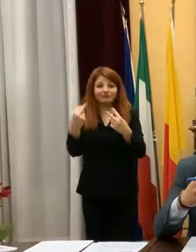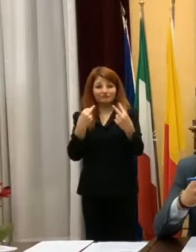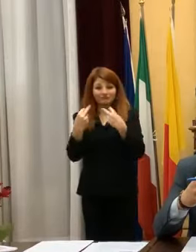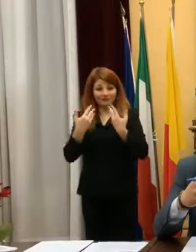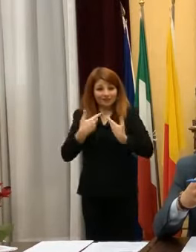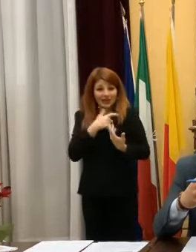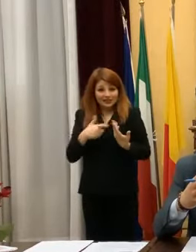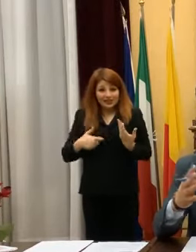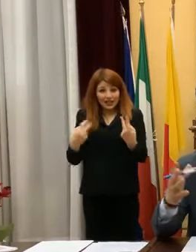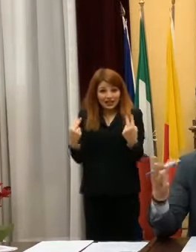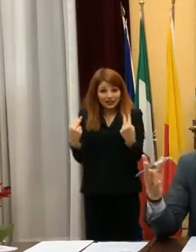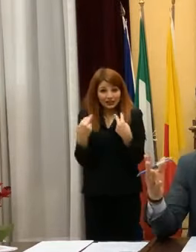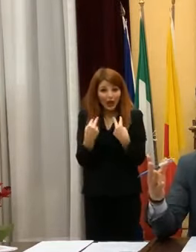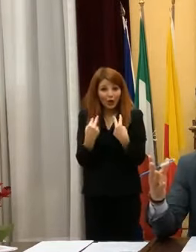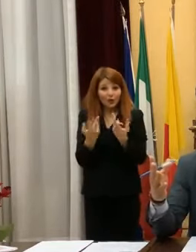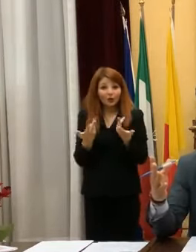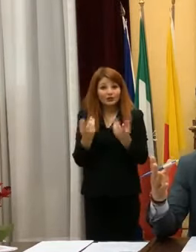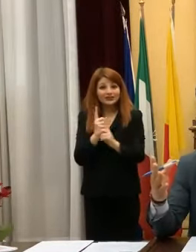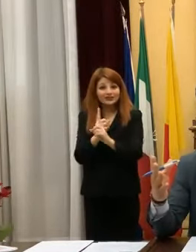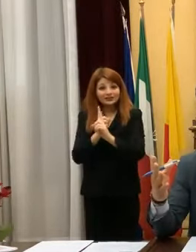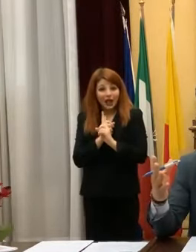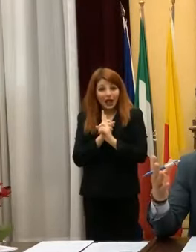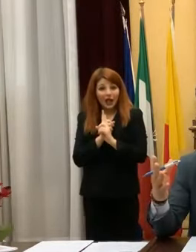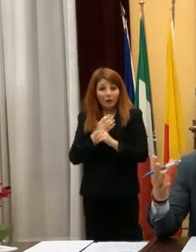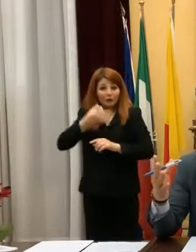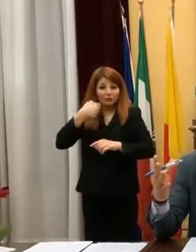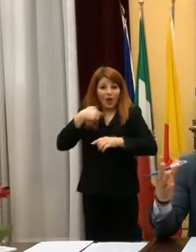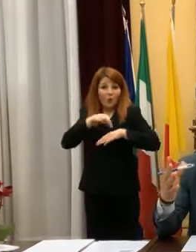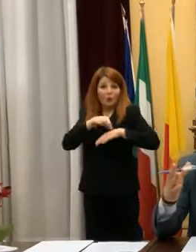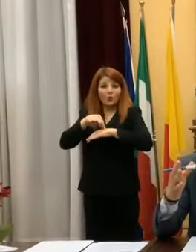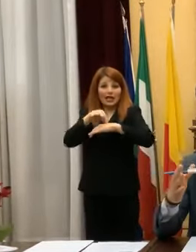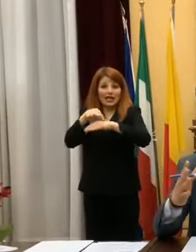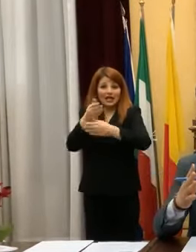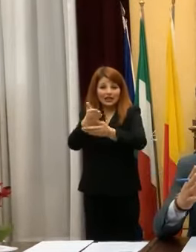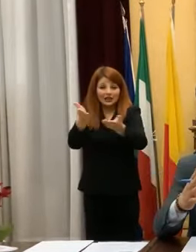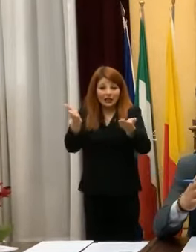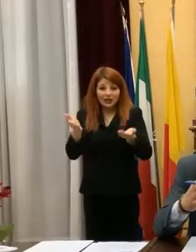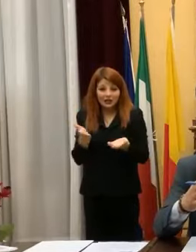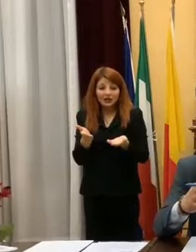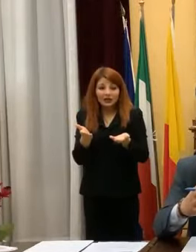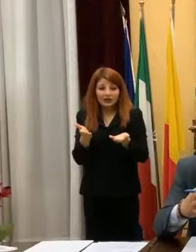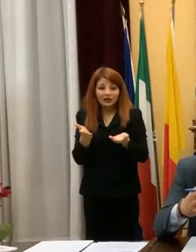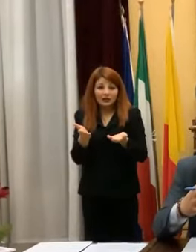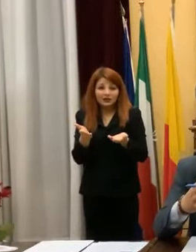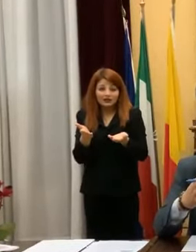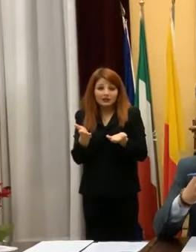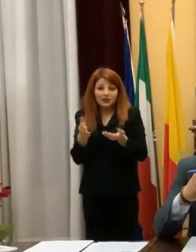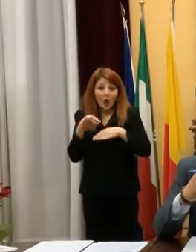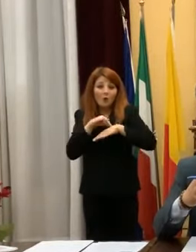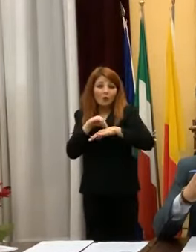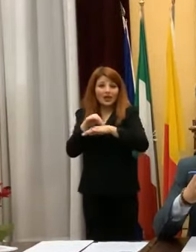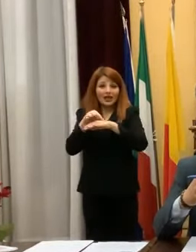così delicato, come guida, anche in una fase così tragica. Non